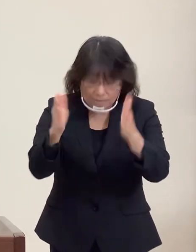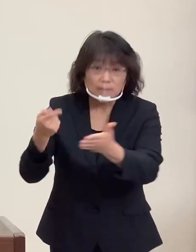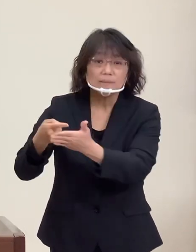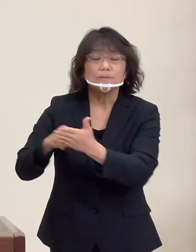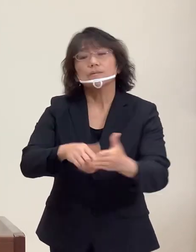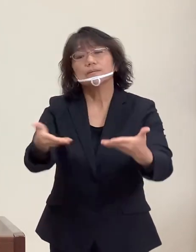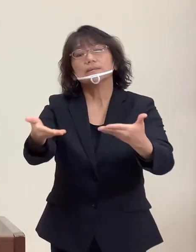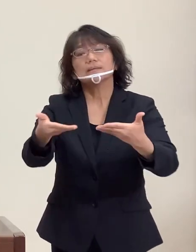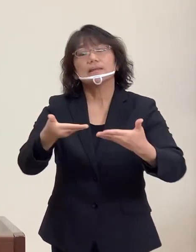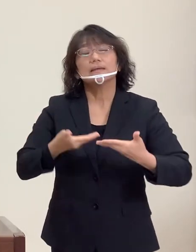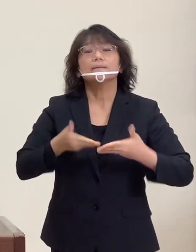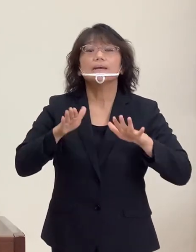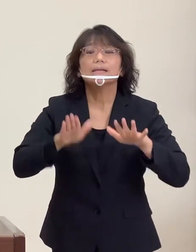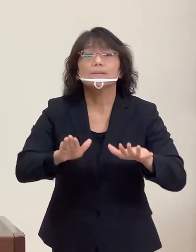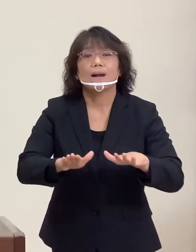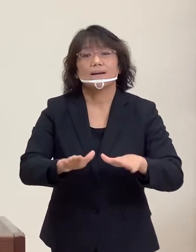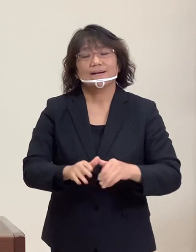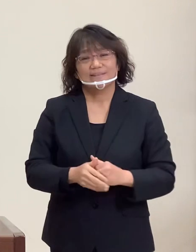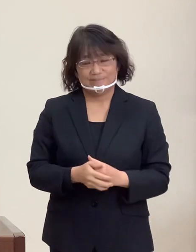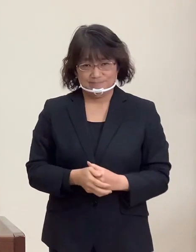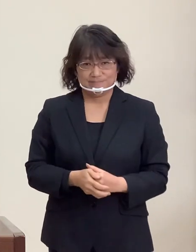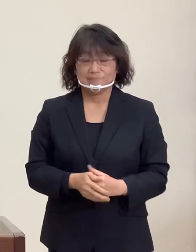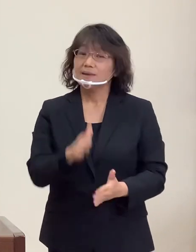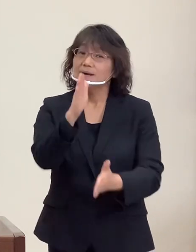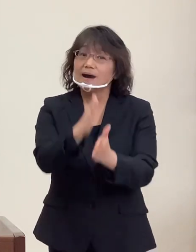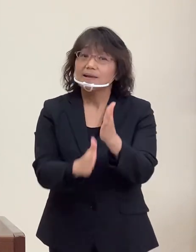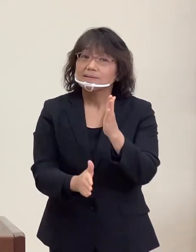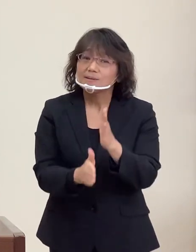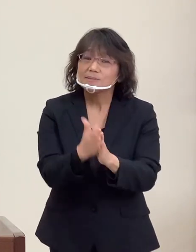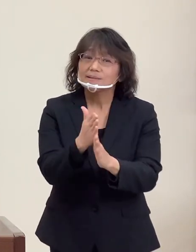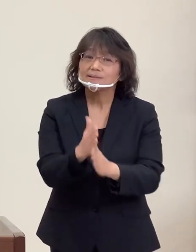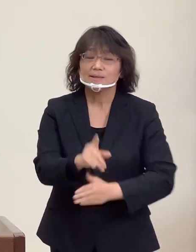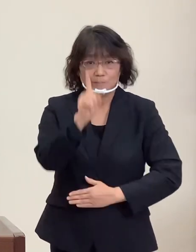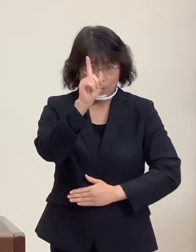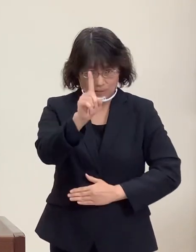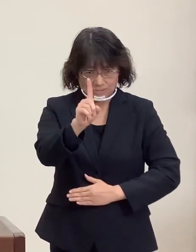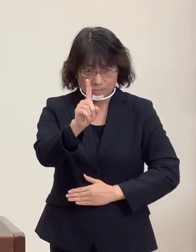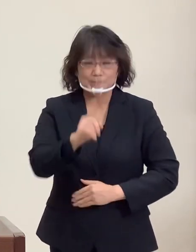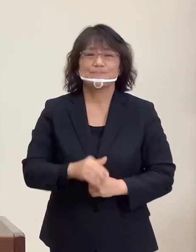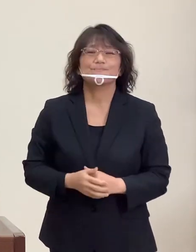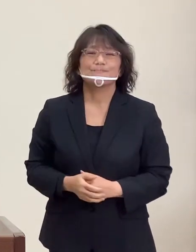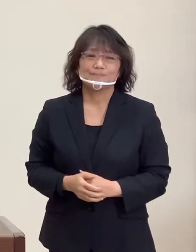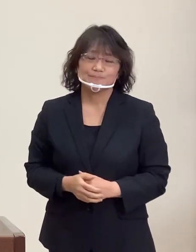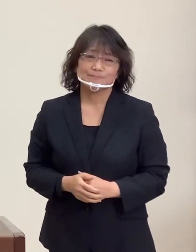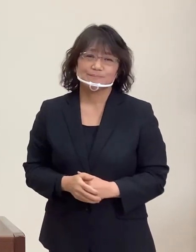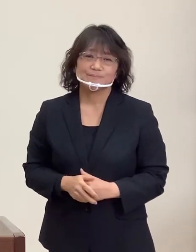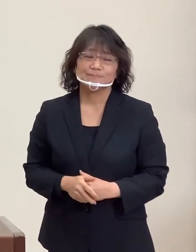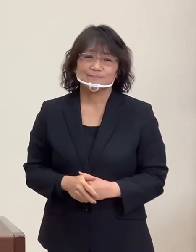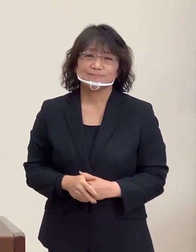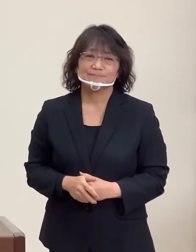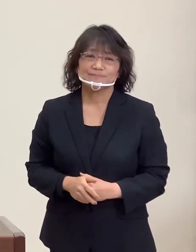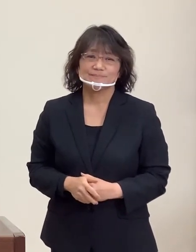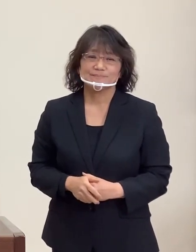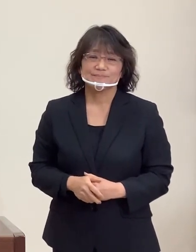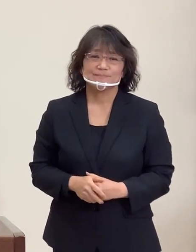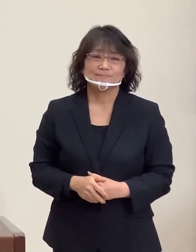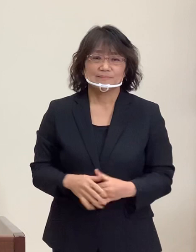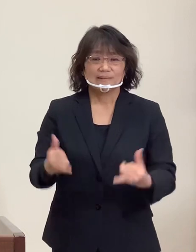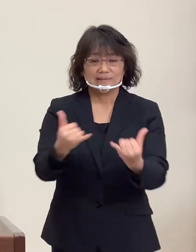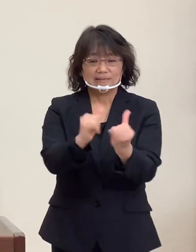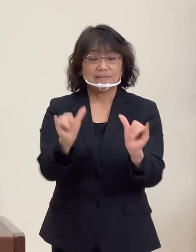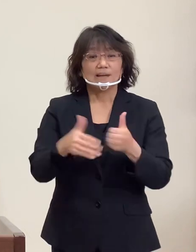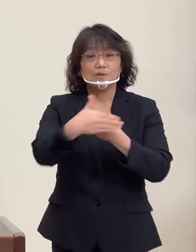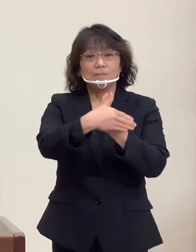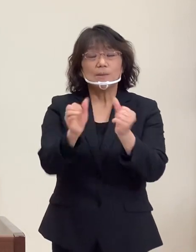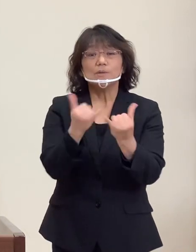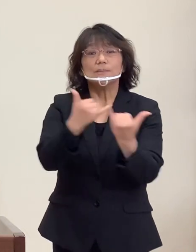今日に至っている次第でございますので改めてですねもう一度先生るワーカーの皆様